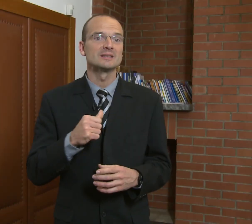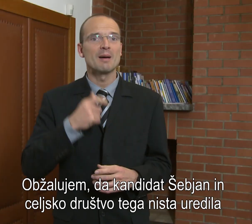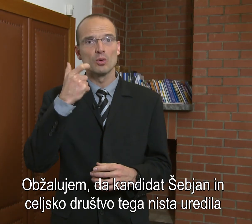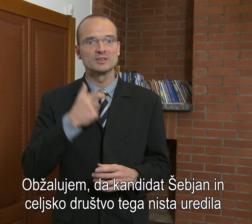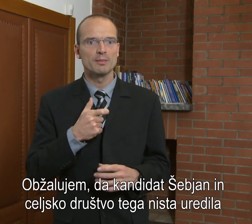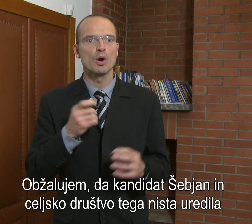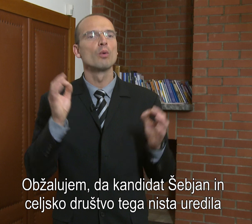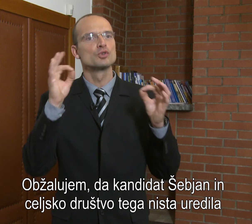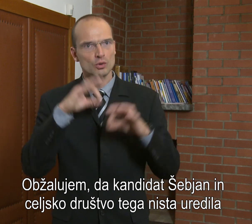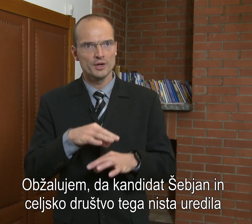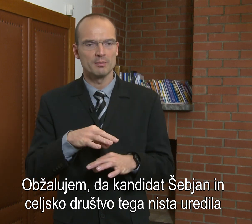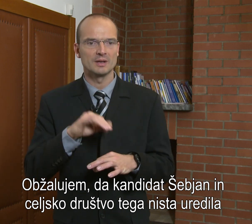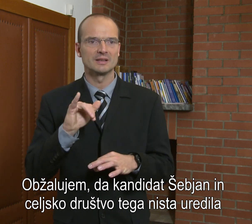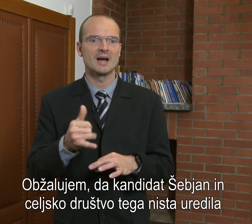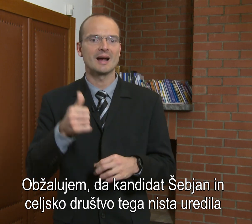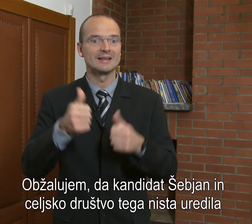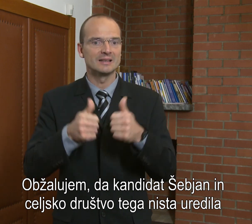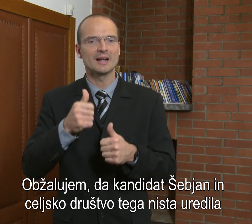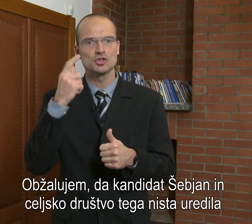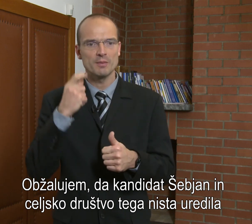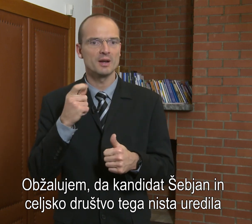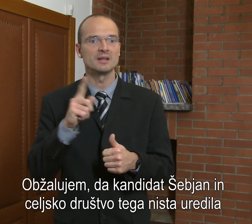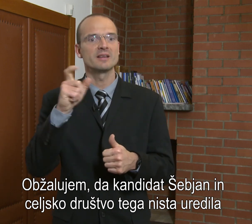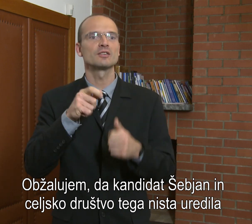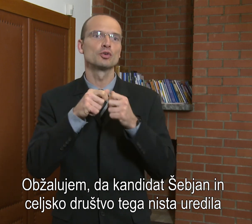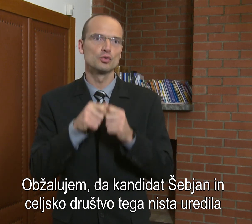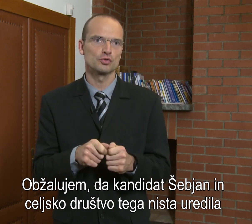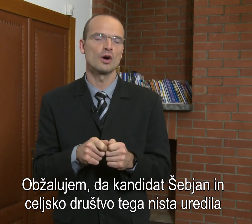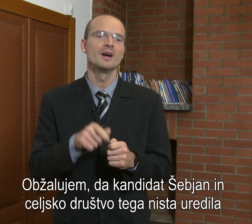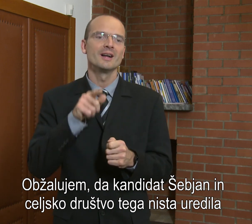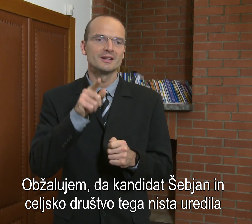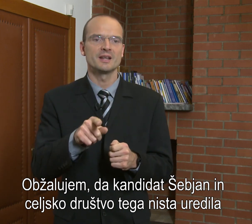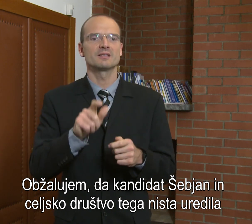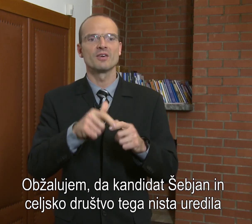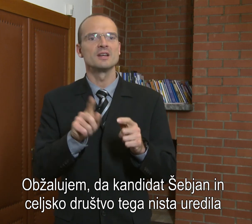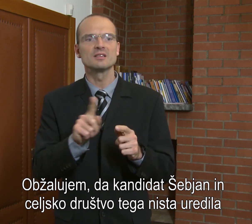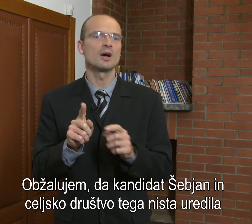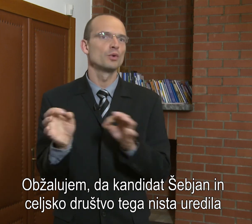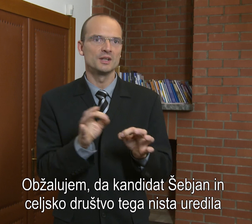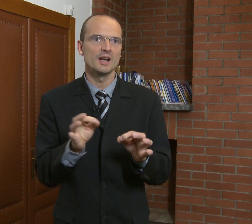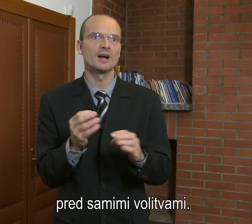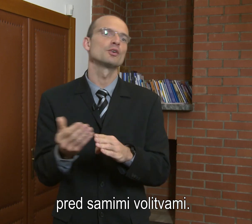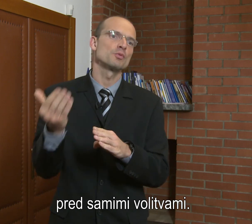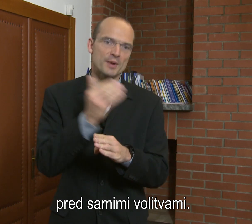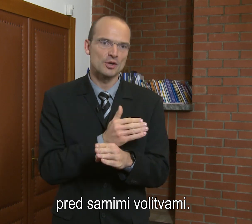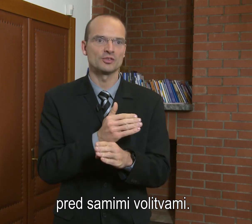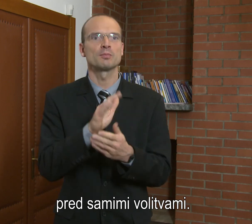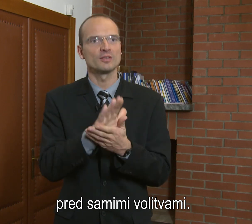Sam osebno obžalujem, da kandidat Šebjan in celjsko društvo te stvari nista uredila, preden so se sploh